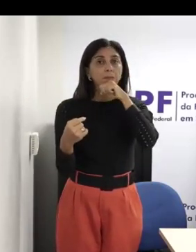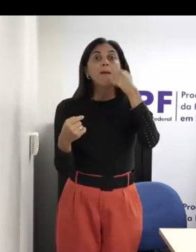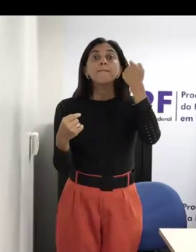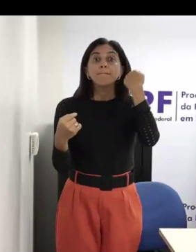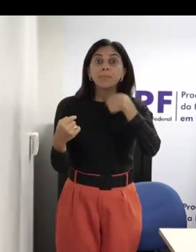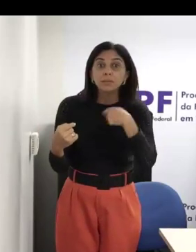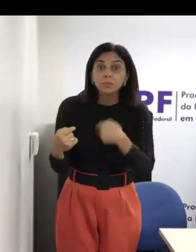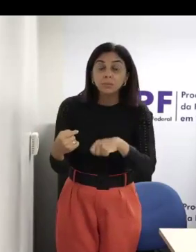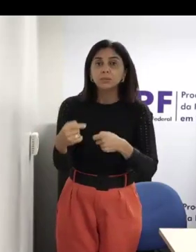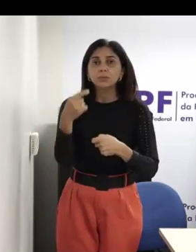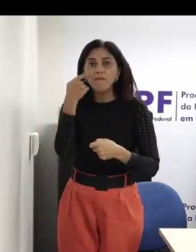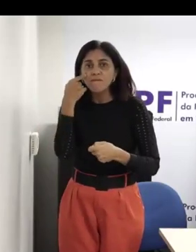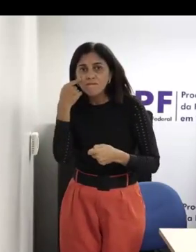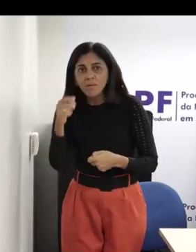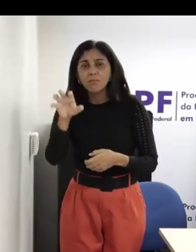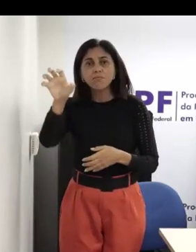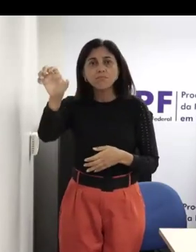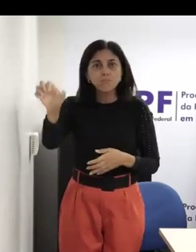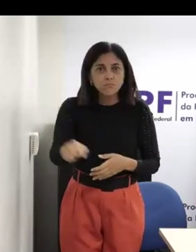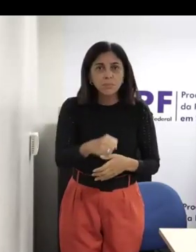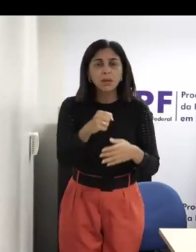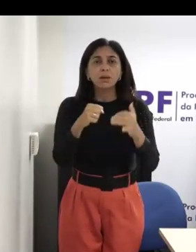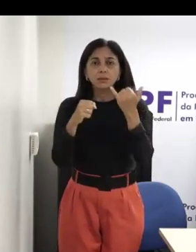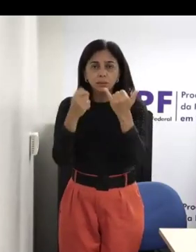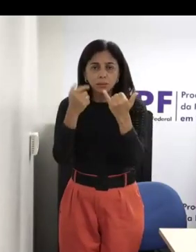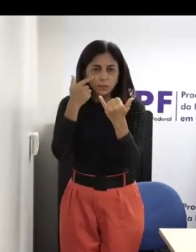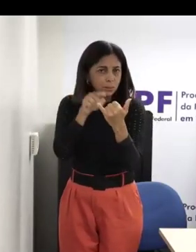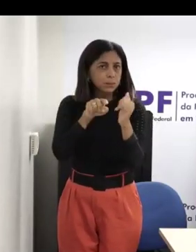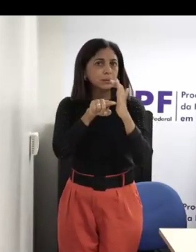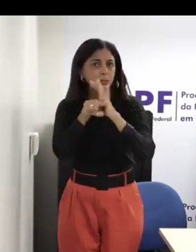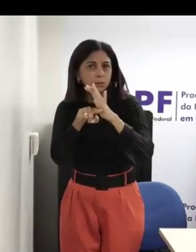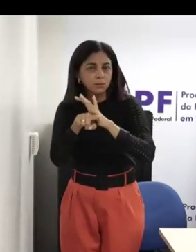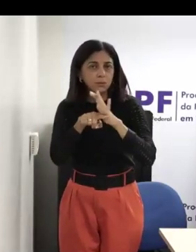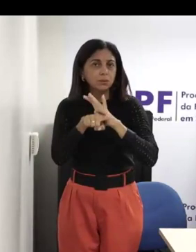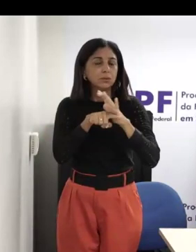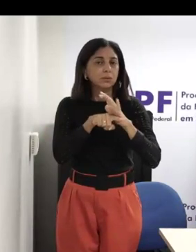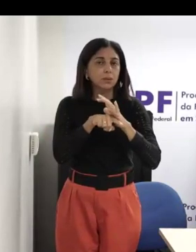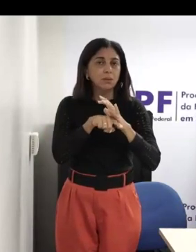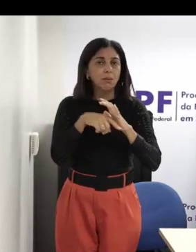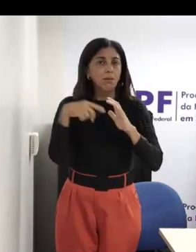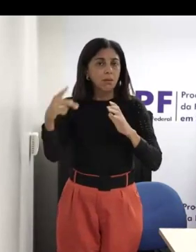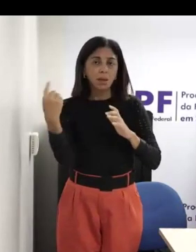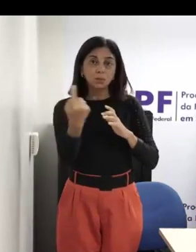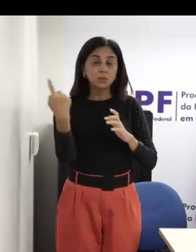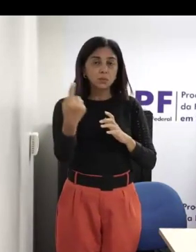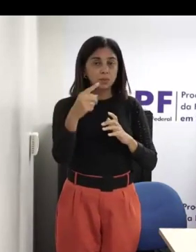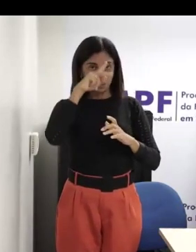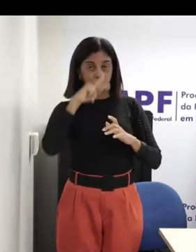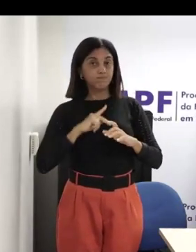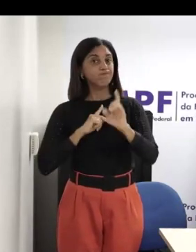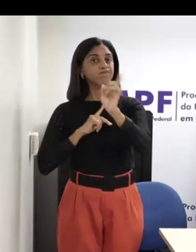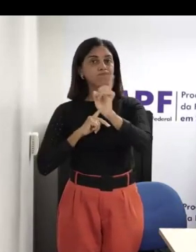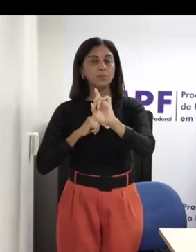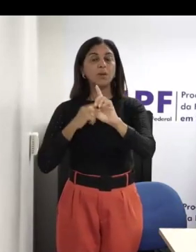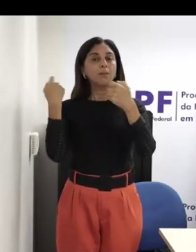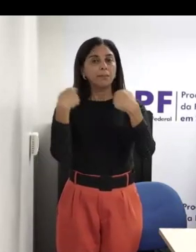algumas pessoas discordam mas essa é uma é uma orientação que a gente sempre faz para evitar isso que a gente diz o perigo mora dentro de casa às vezes tá dentro do quarto